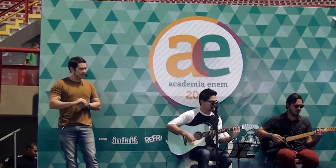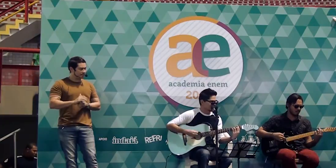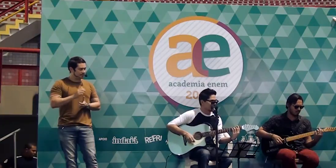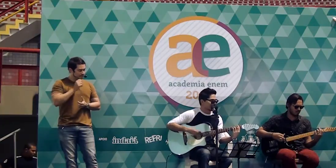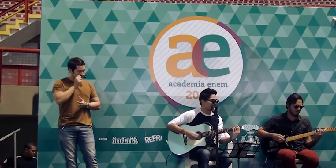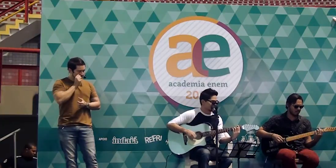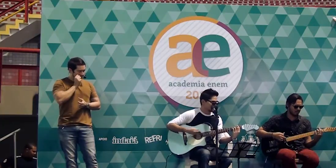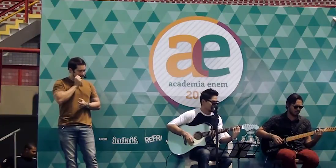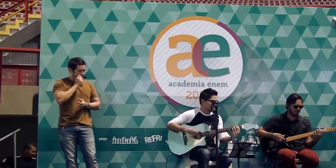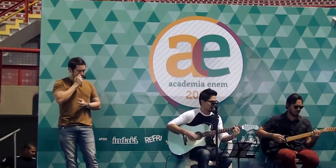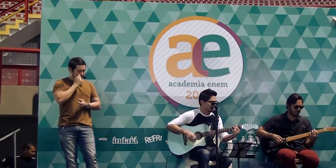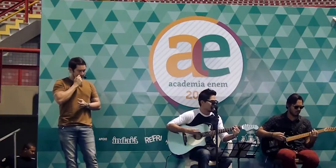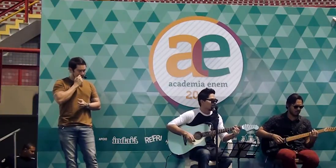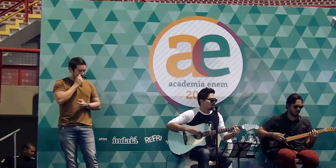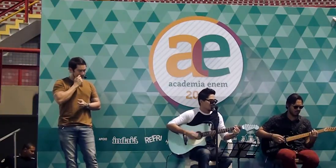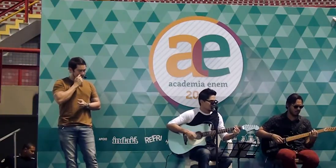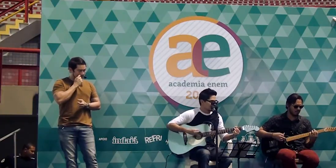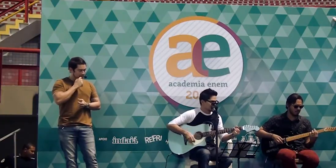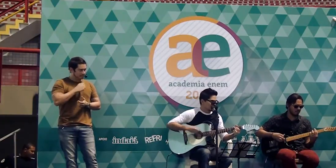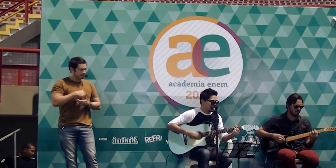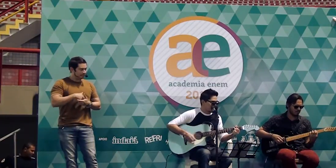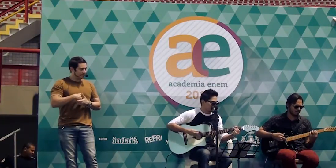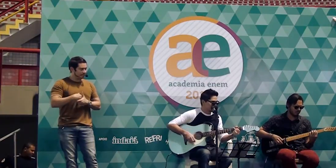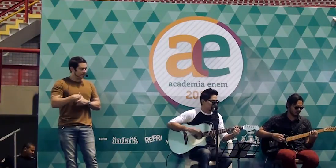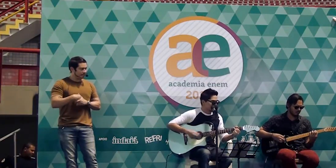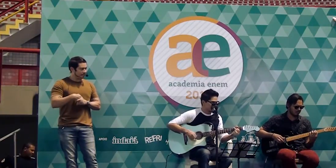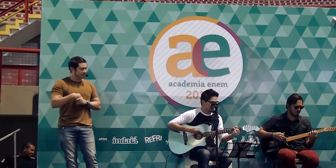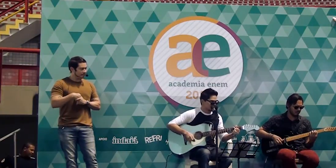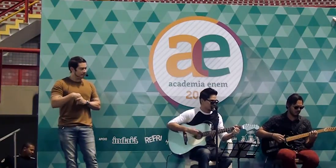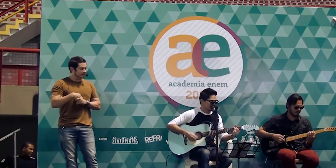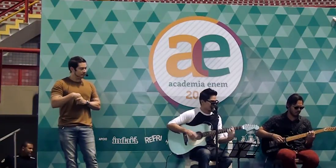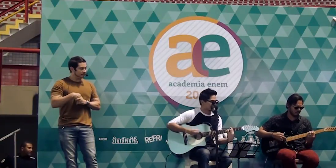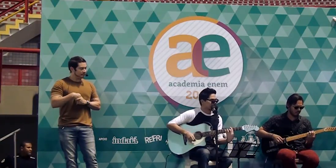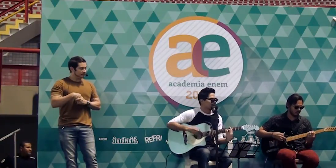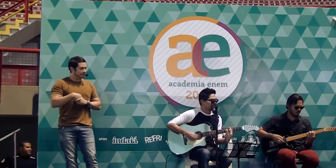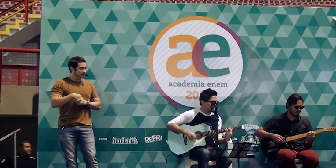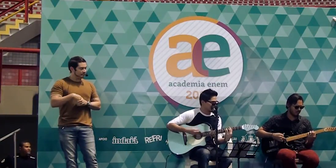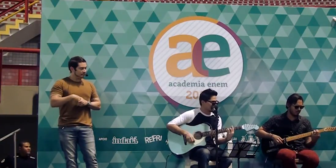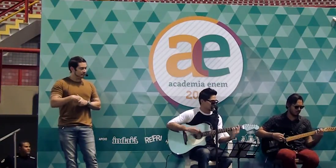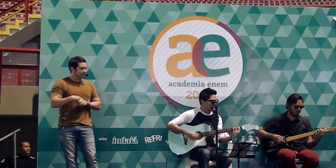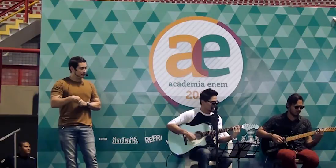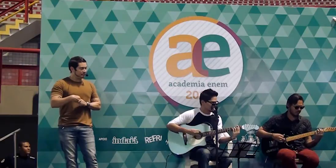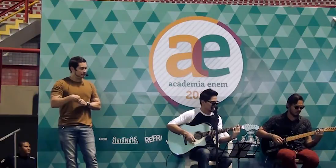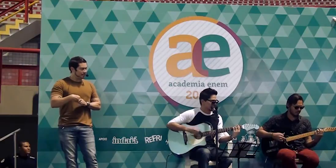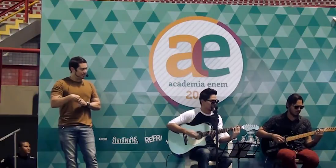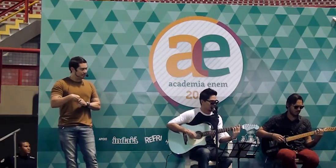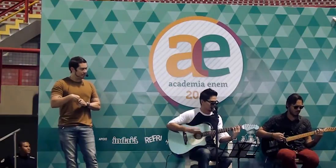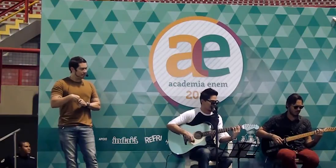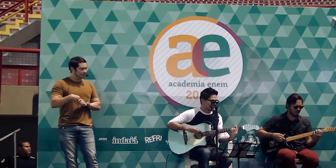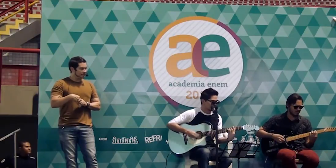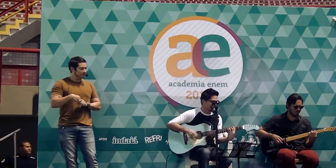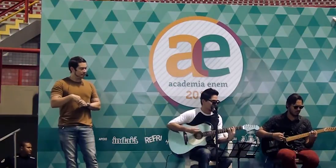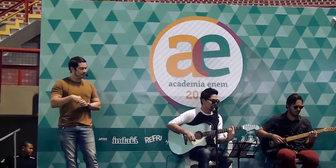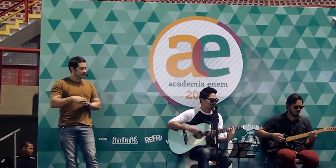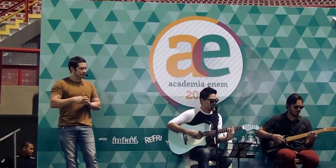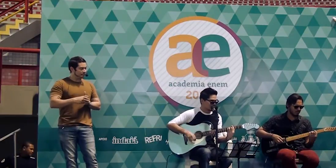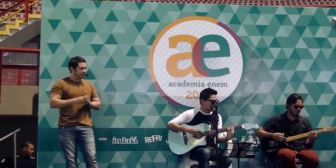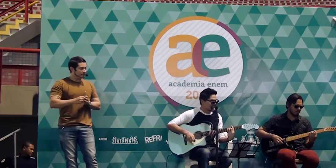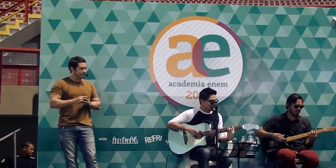Monte 14, é pra lá que eu vou. E você pode escolher as suas armas que eu acabo mesmo com você, seu povo